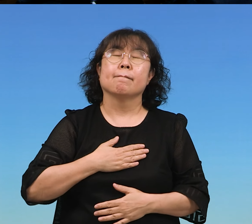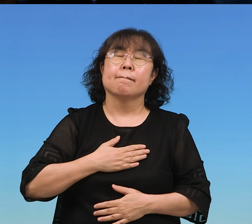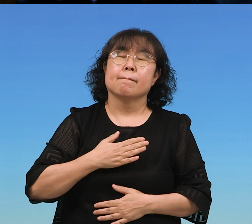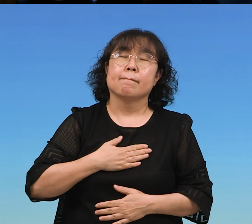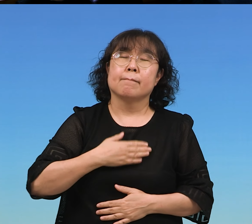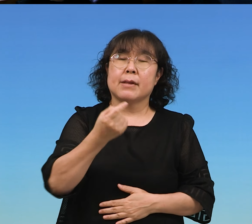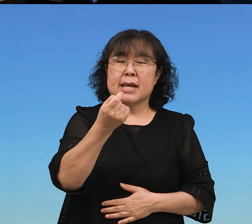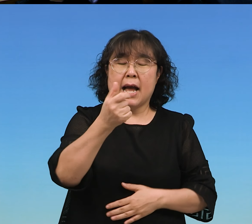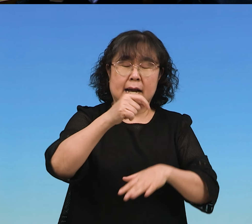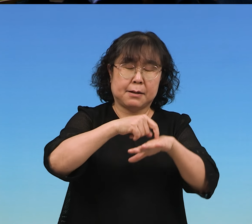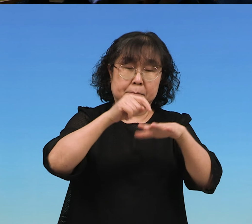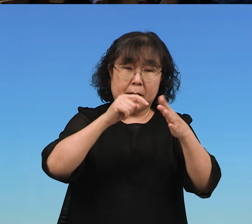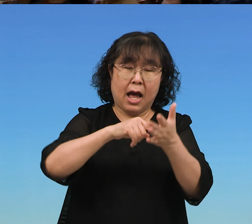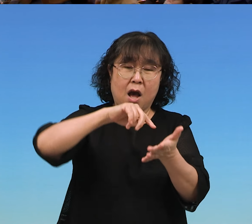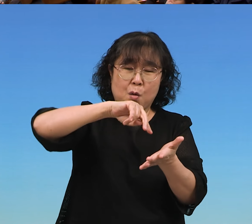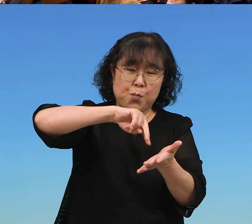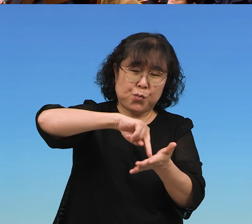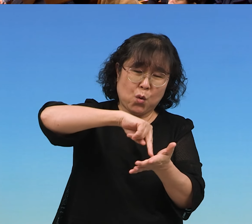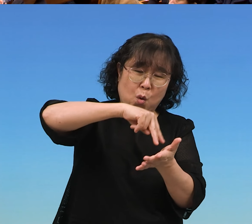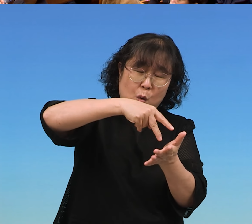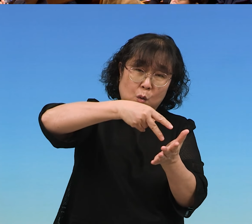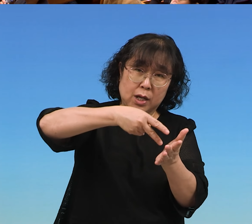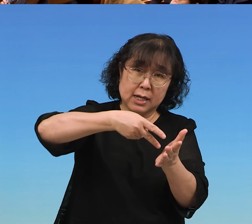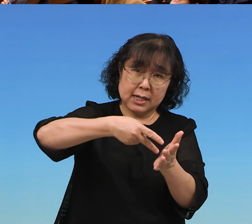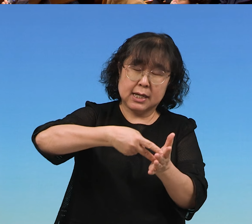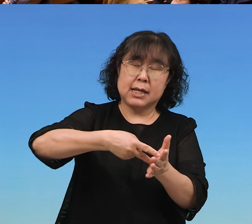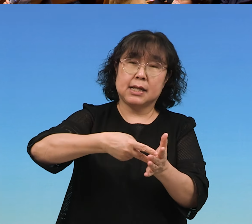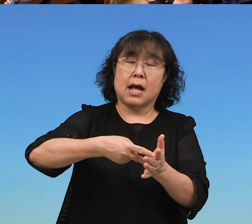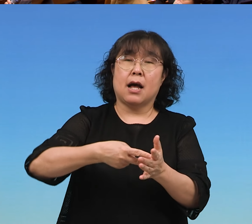사모합니다. 내 작은 마음 돌이키사